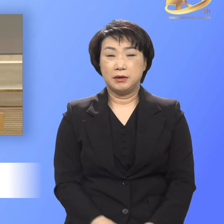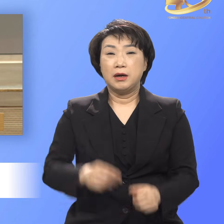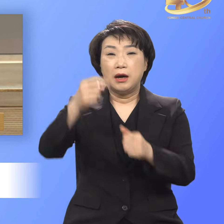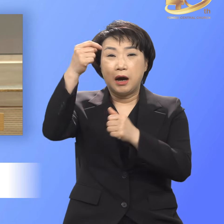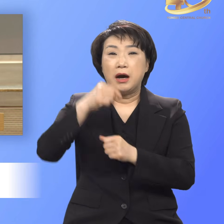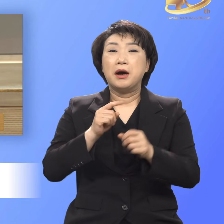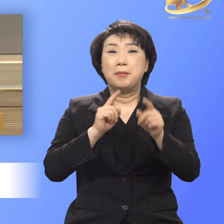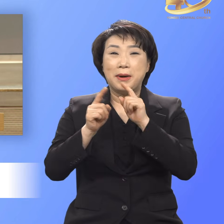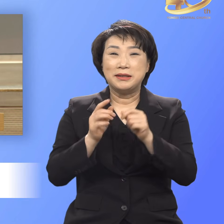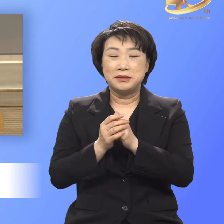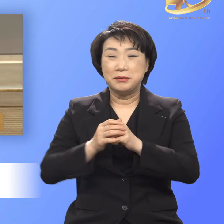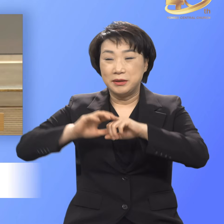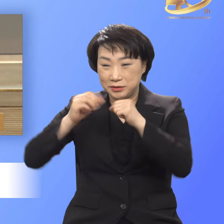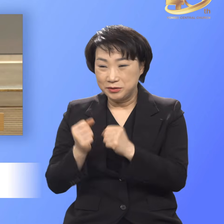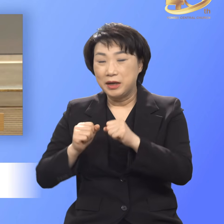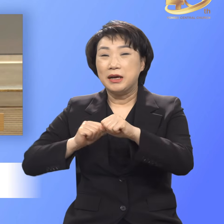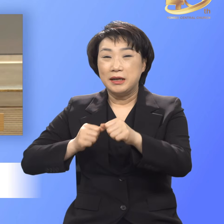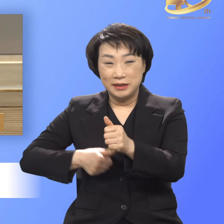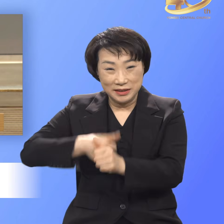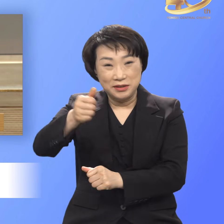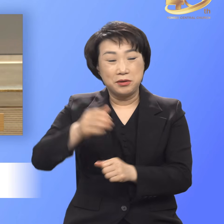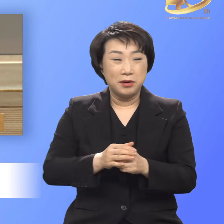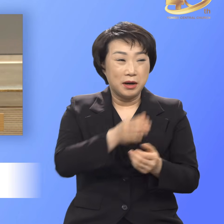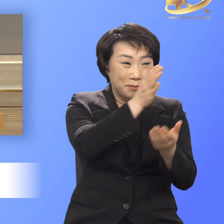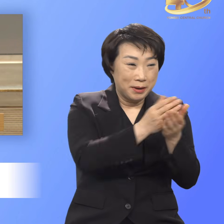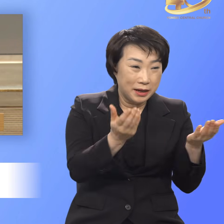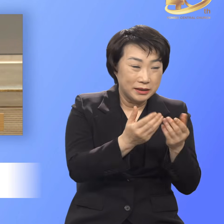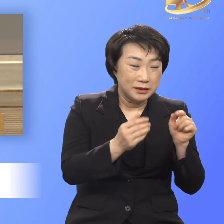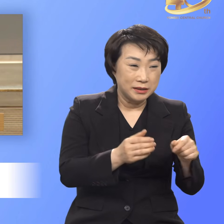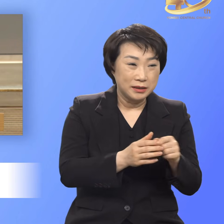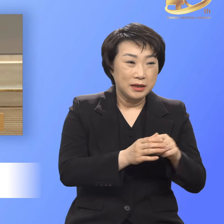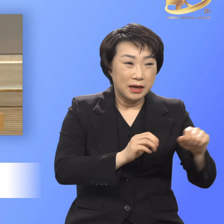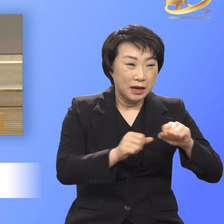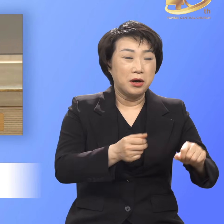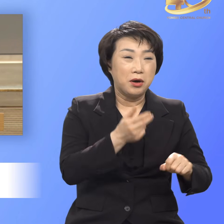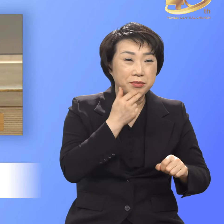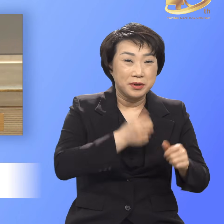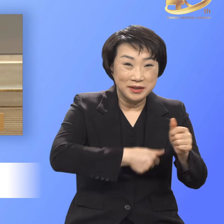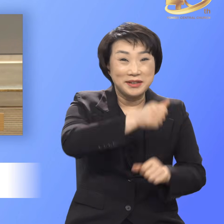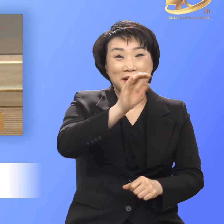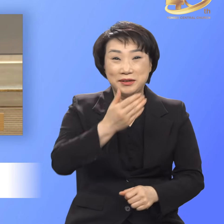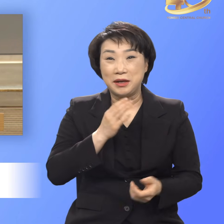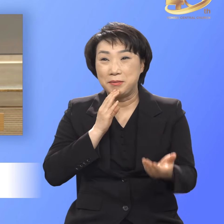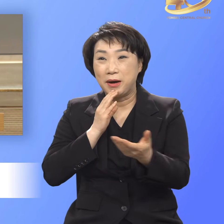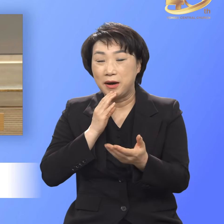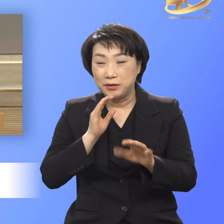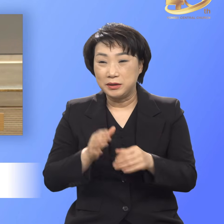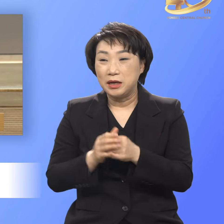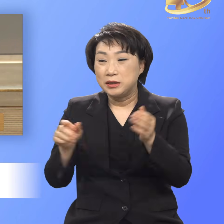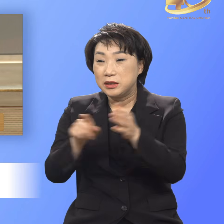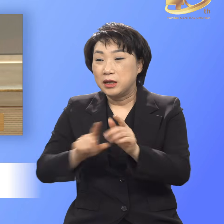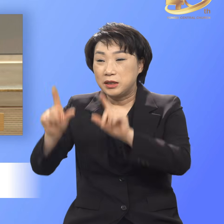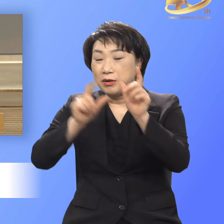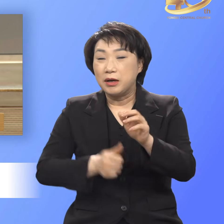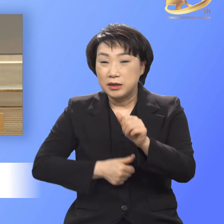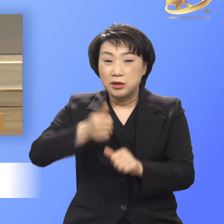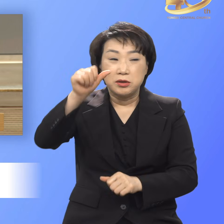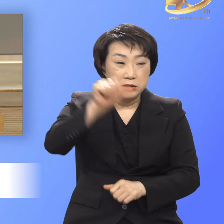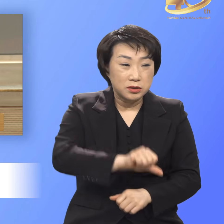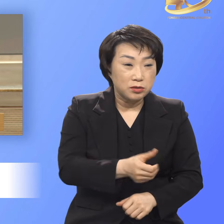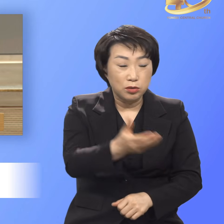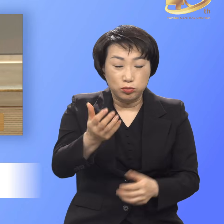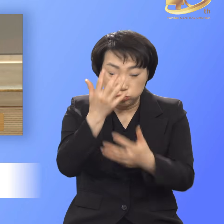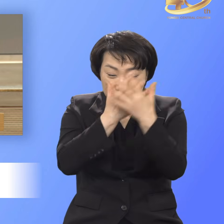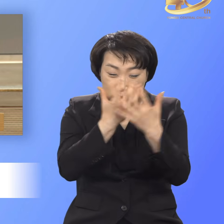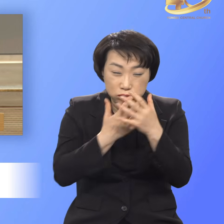하라는 말을 해서 이기고 하지 말라는 말을 하지 말아서 이기고. 그런데 신앙생활을 이기고 지는 것조차